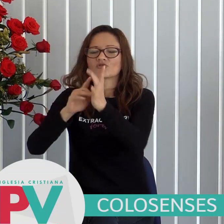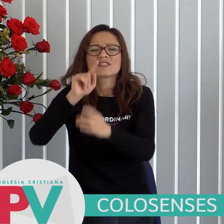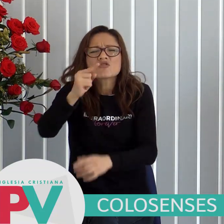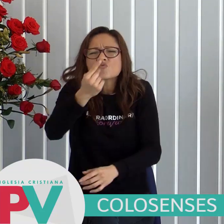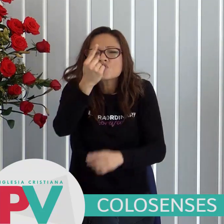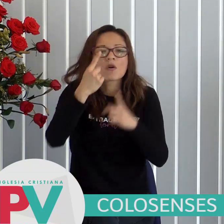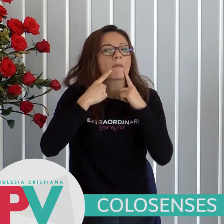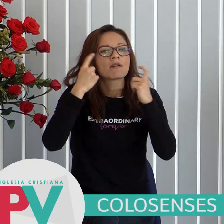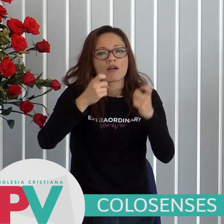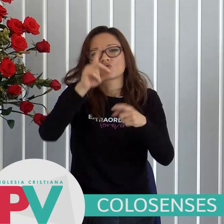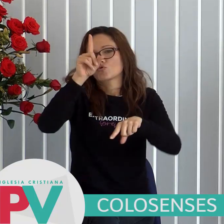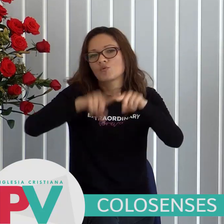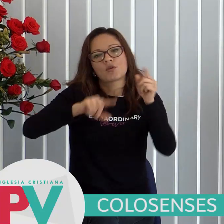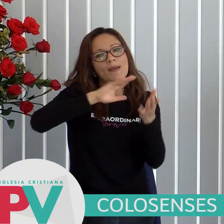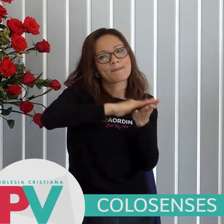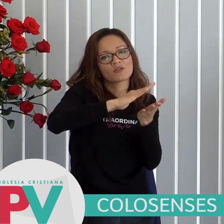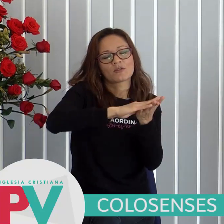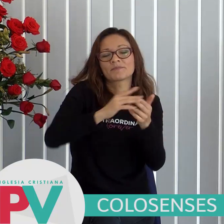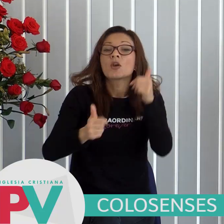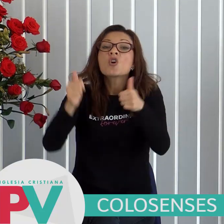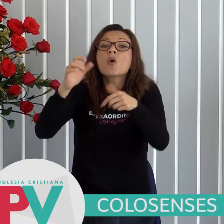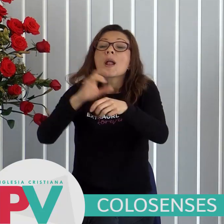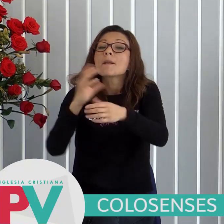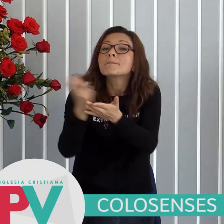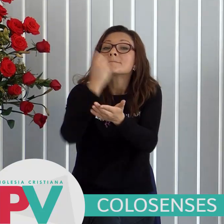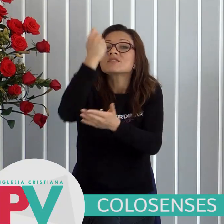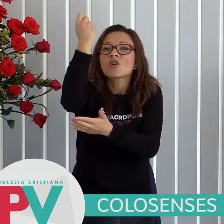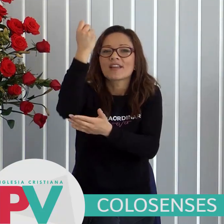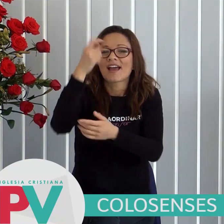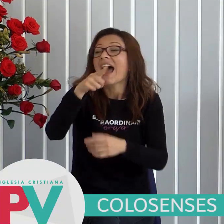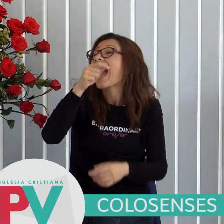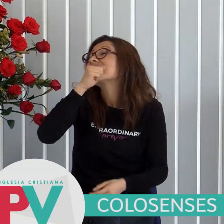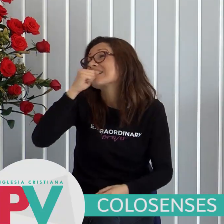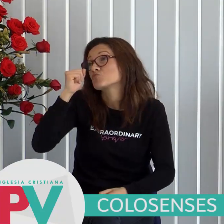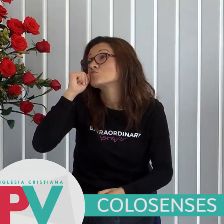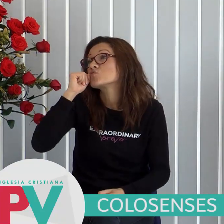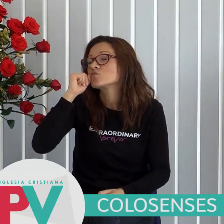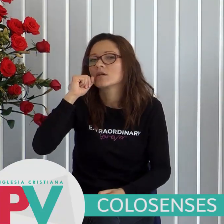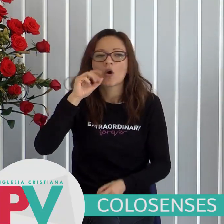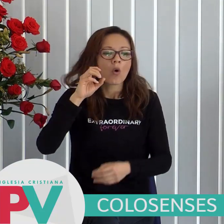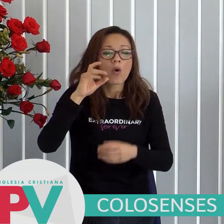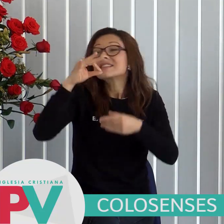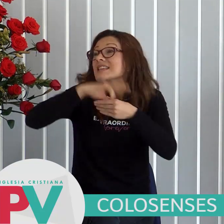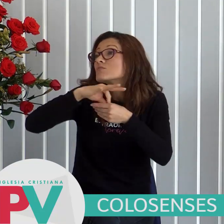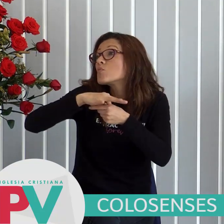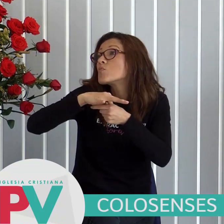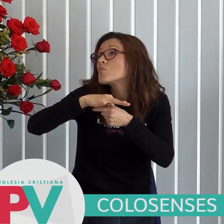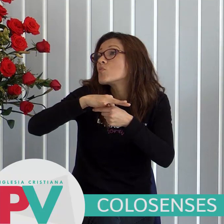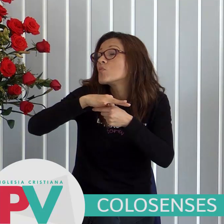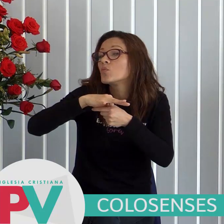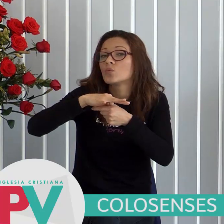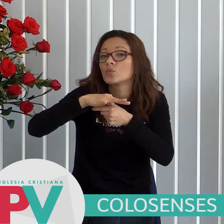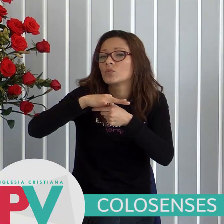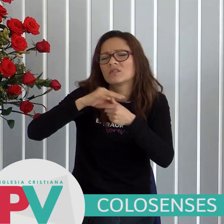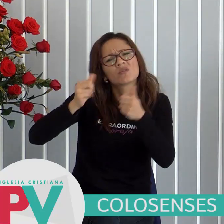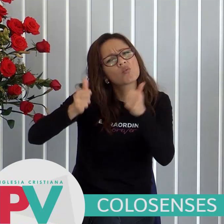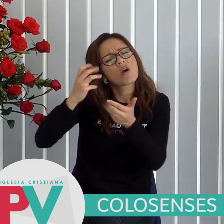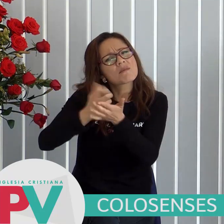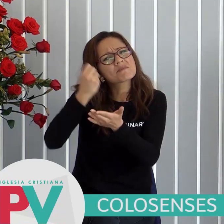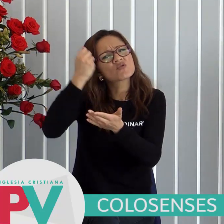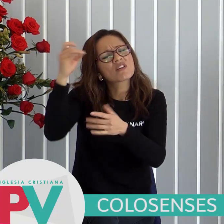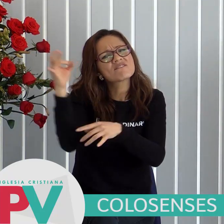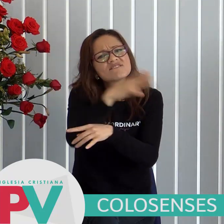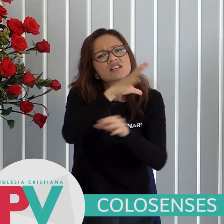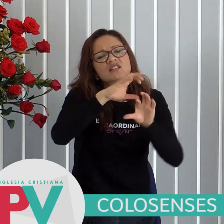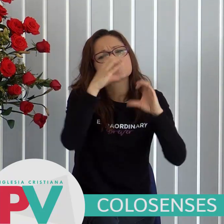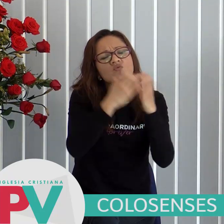¿Cuál es la victoria que vence al mundo? No, el ayuno, no, el diezmo. ¿Cuál es la victoria que